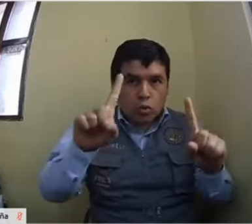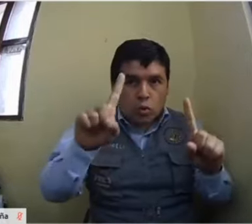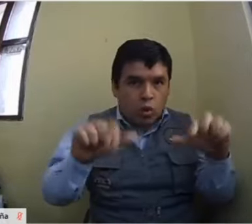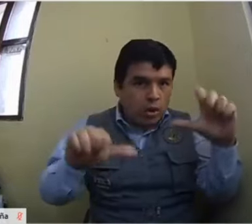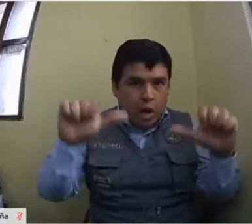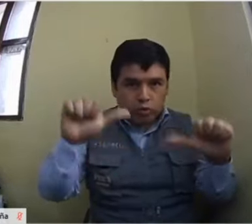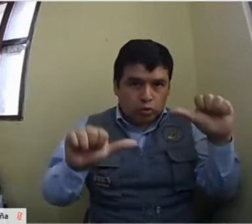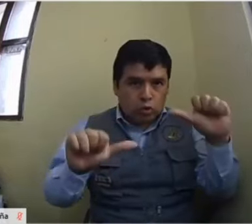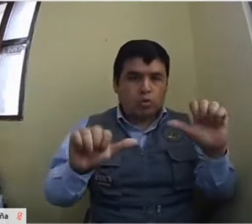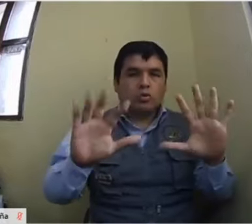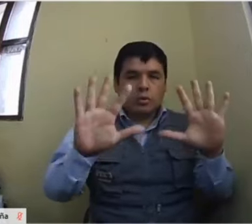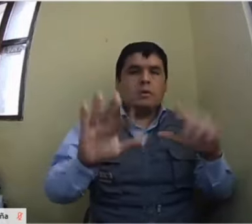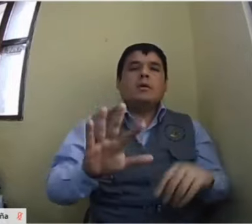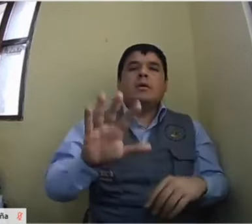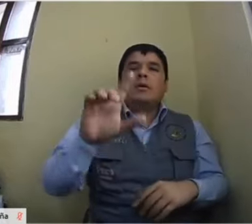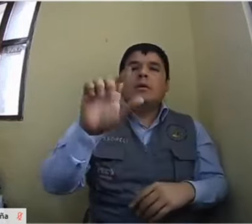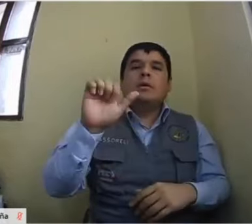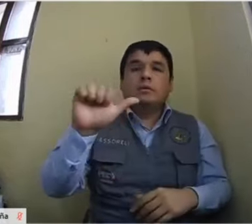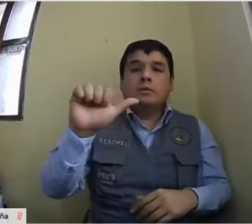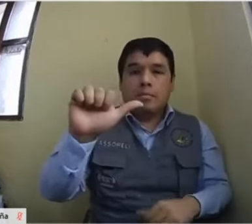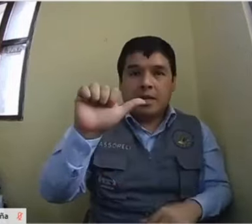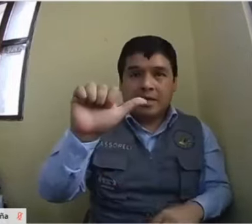Entonces ustedes van a elegir izquierda o derecha.